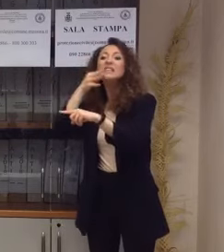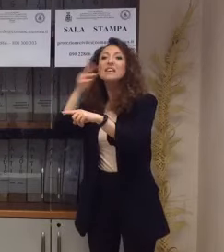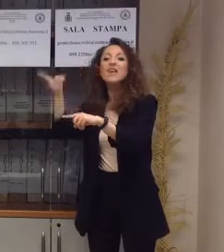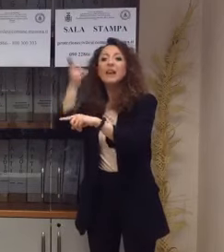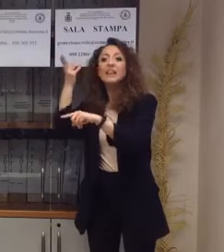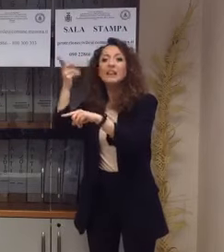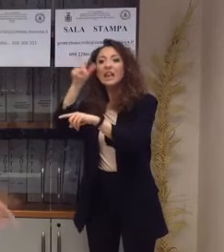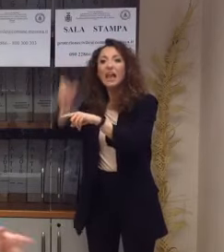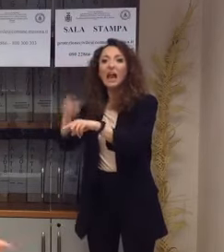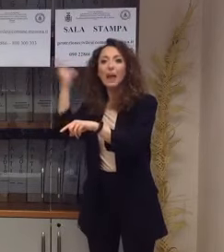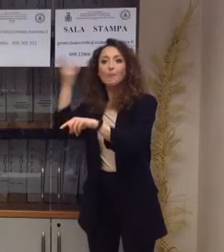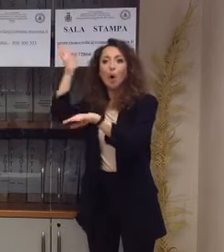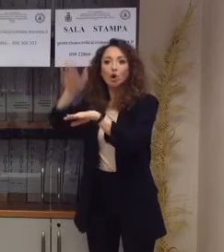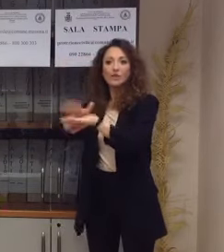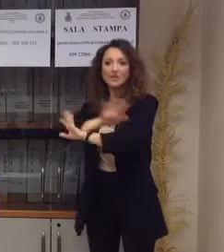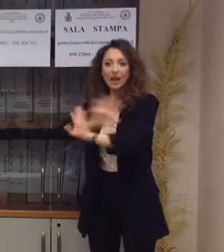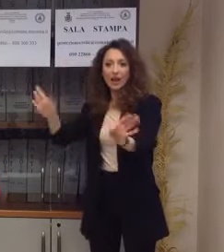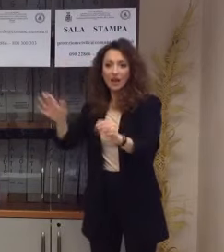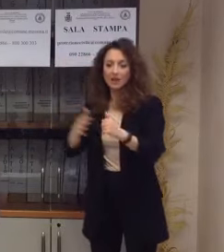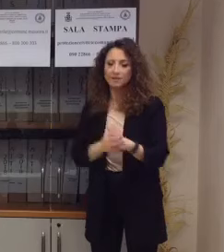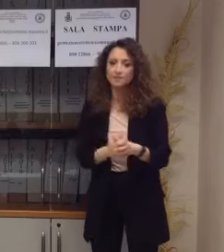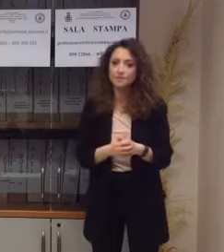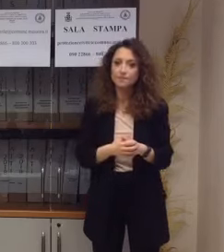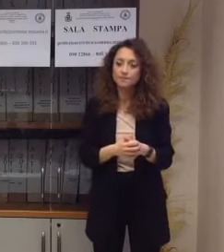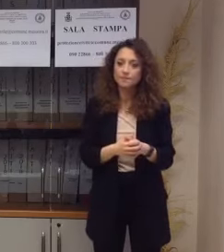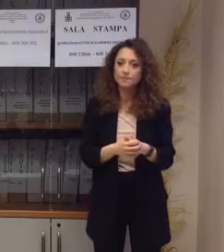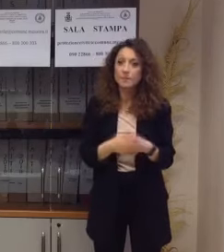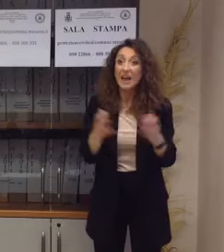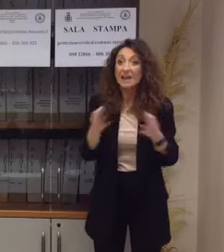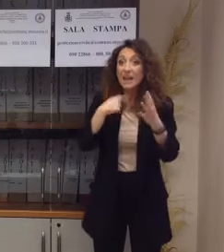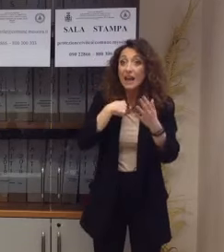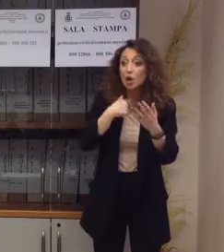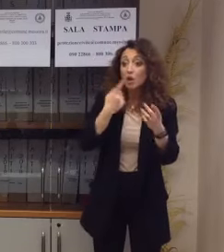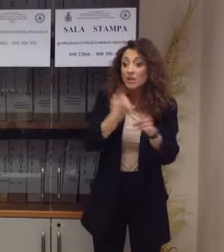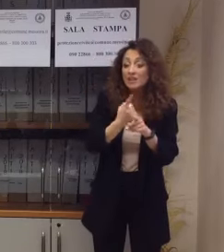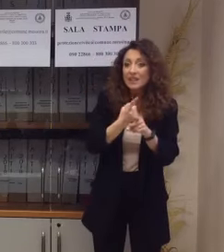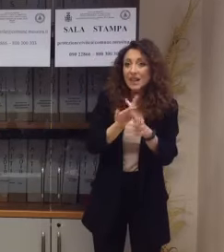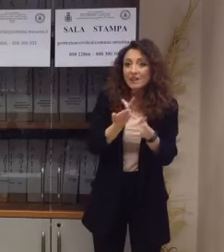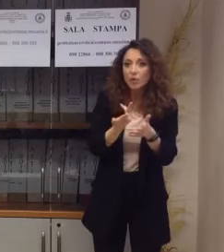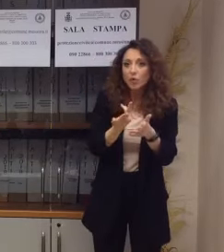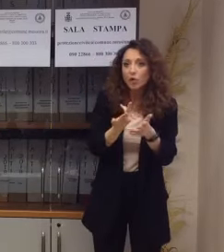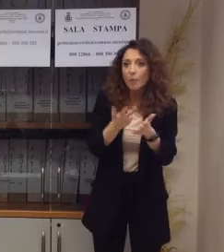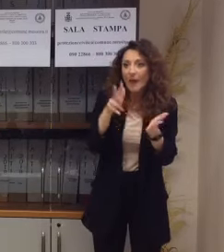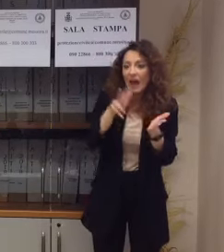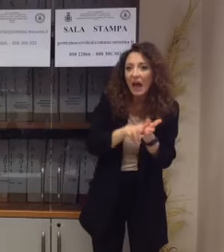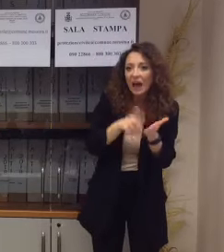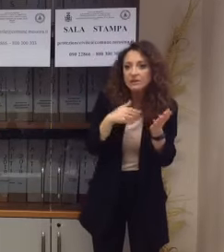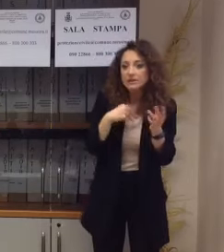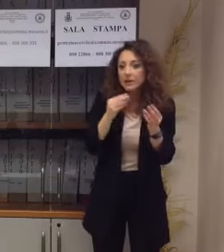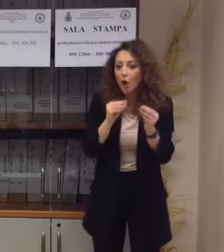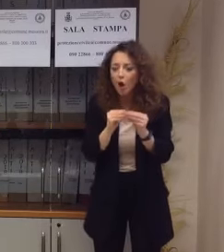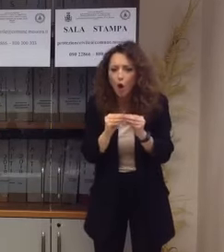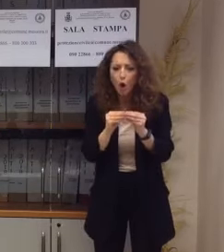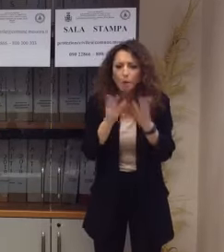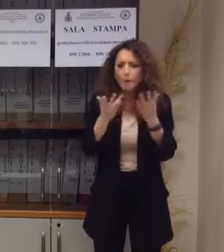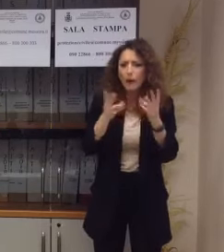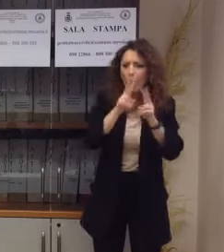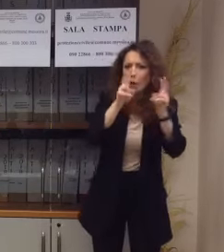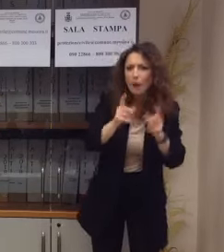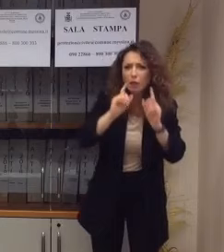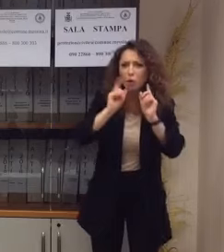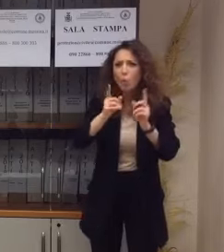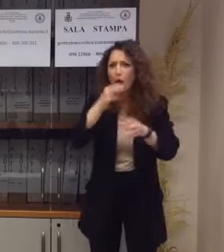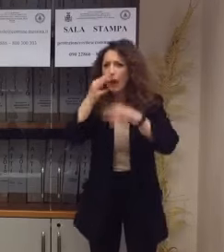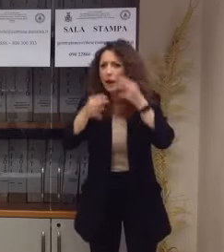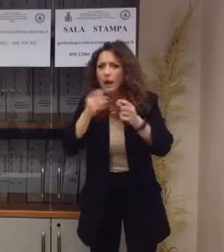un piccolo, una garanzia devo prima leggermi un manuale di 100 pagine per capire di che stiamo parlando, se io